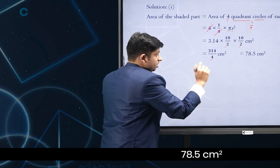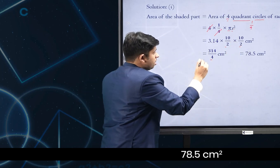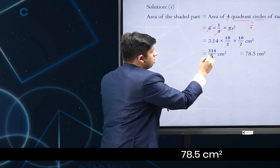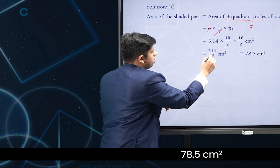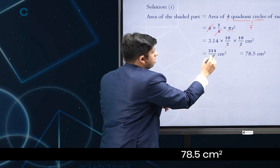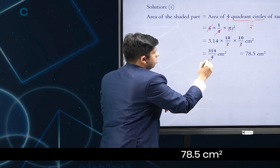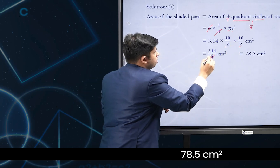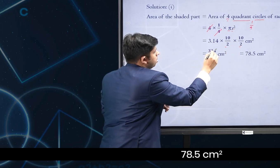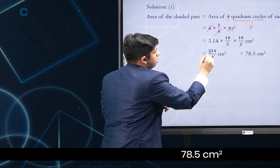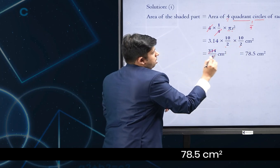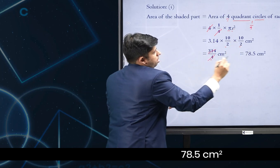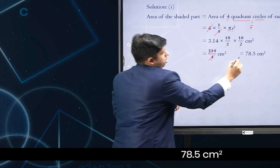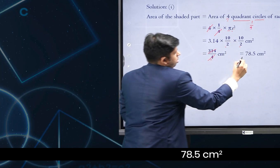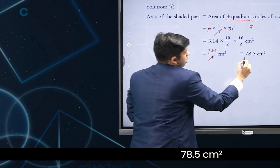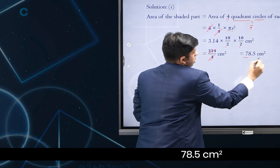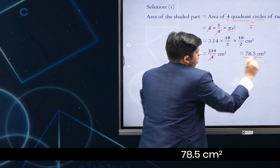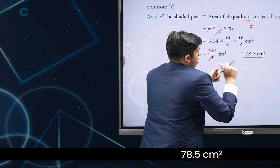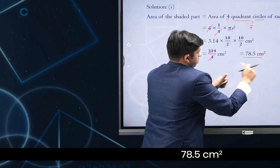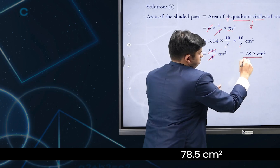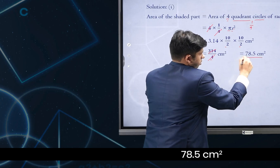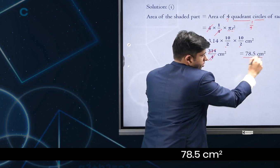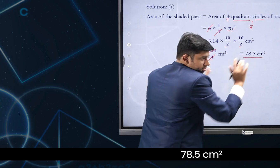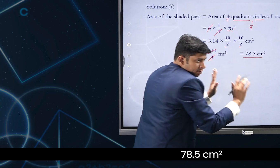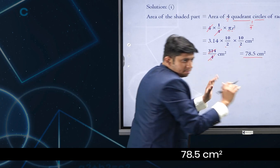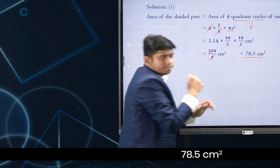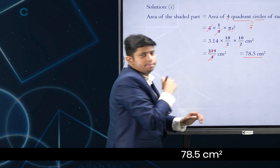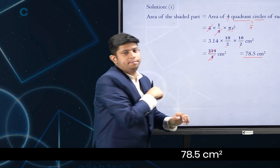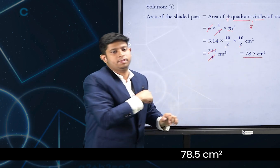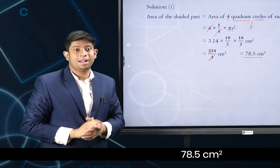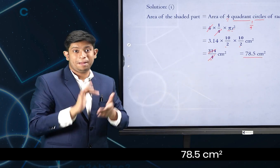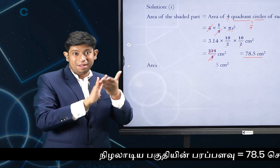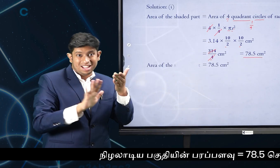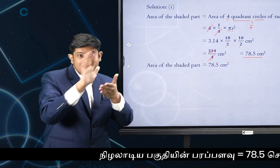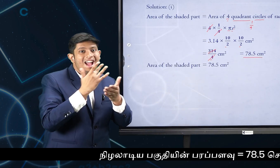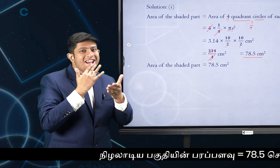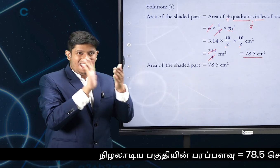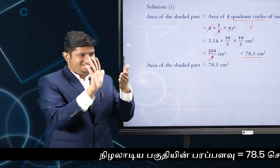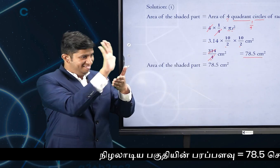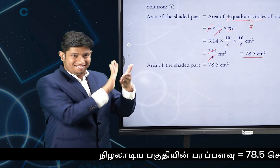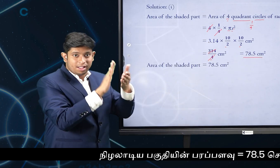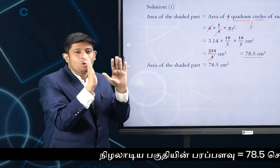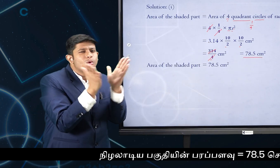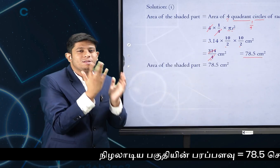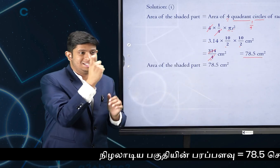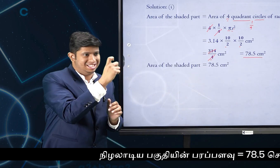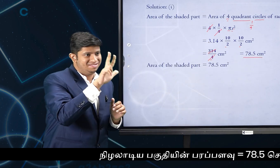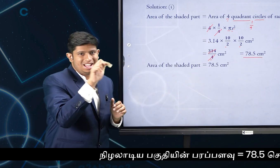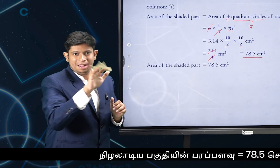ஈடு 78.5 சென்டிமீட்டர் மேலிலக்கு 2. நிழலாடிய பகுதியின் பரப்பளவு